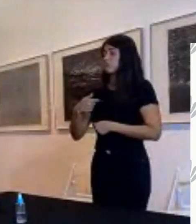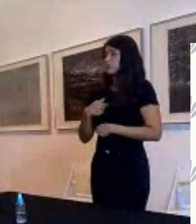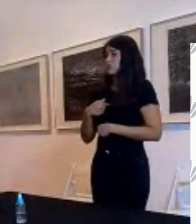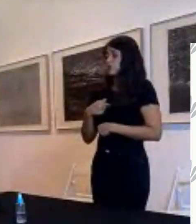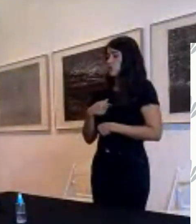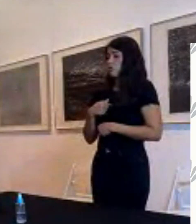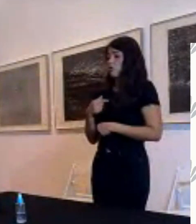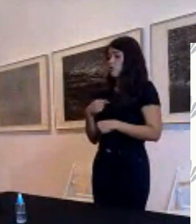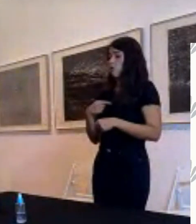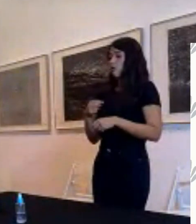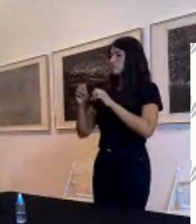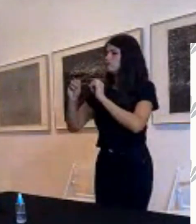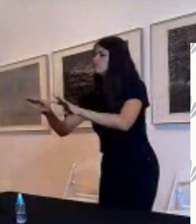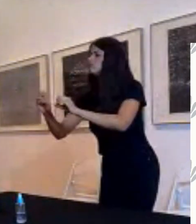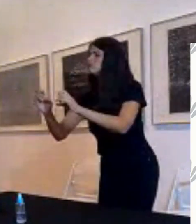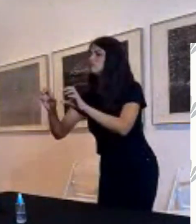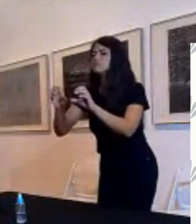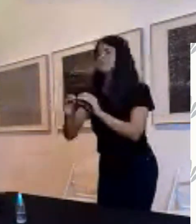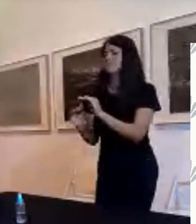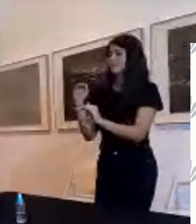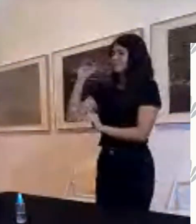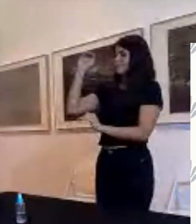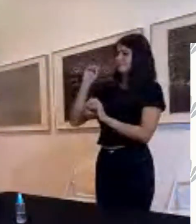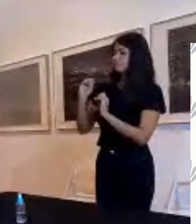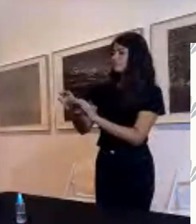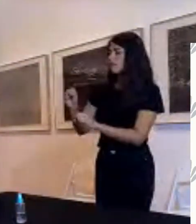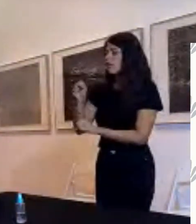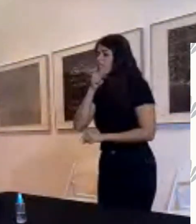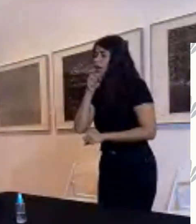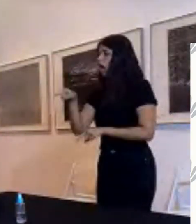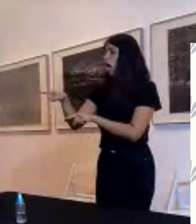No voy, quiero enseñarle algo a una persona adulta mayor que yo creo que no